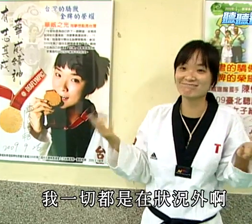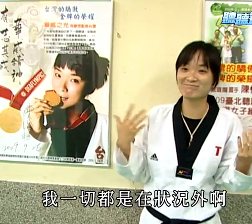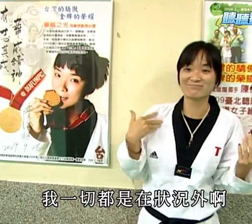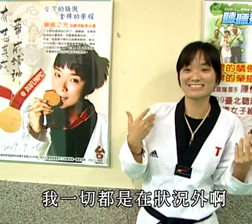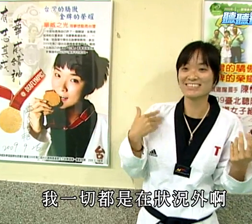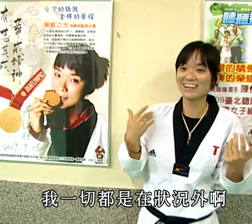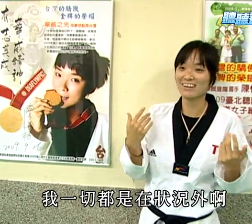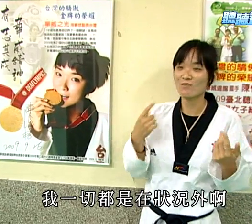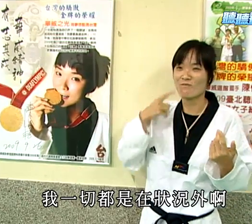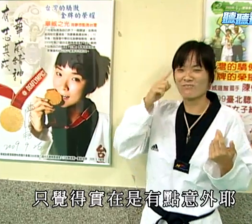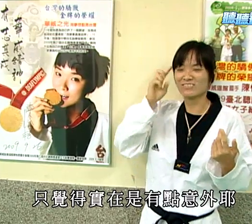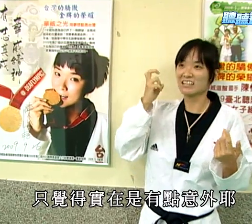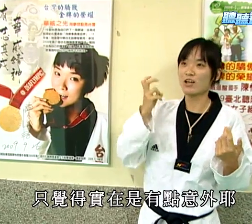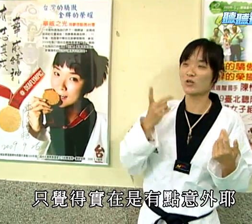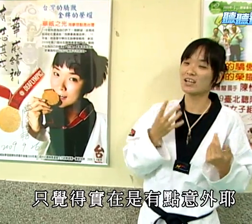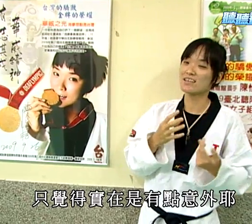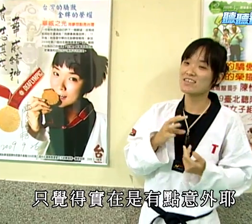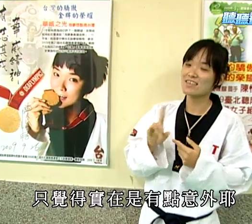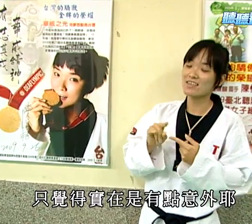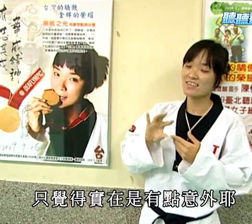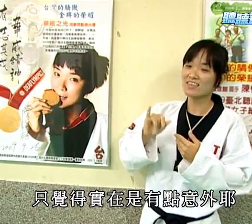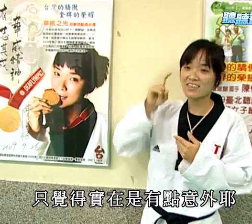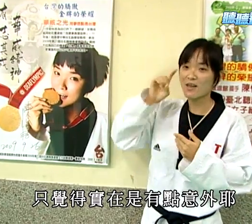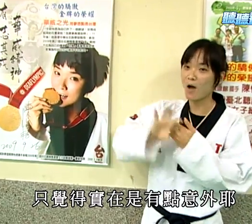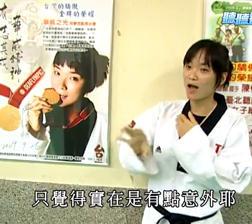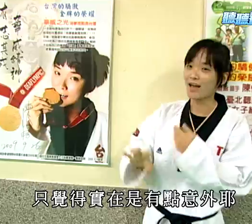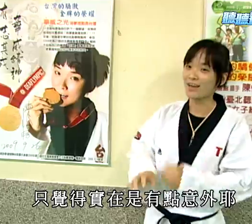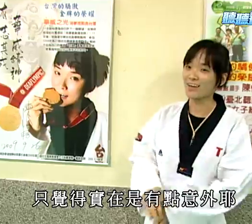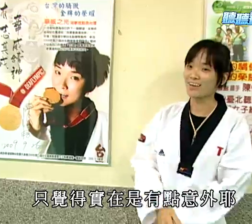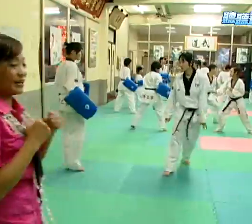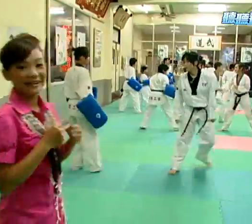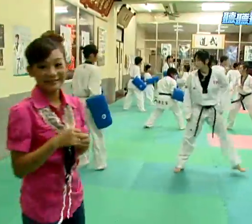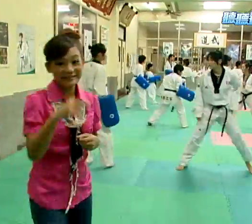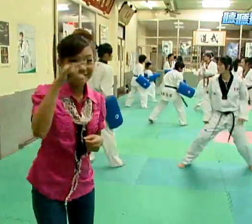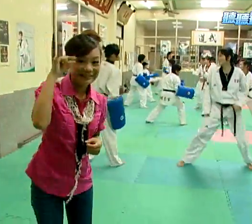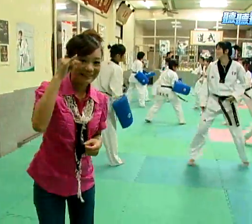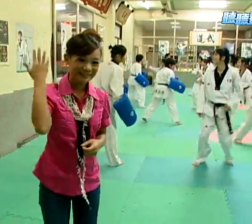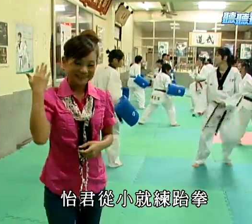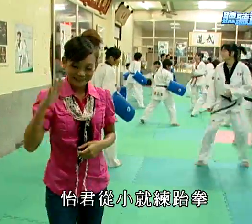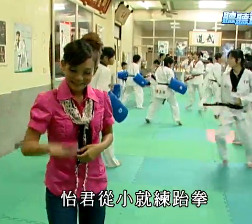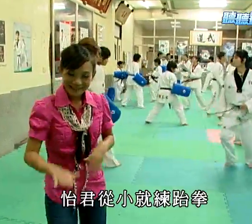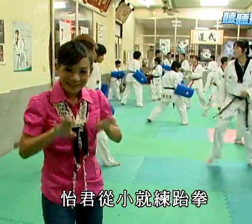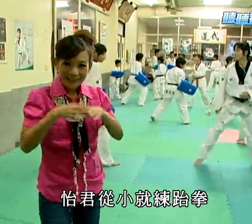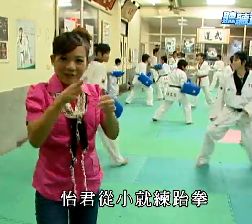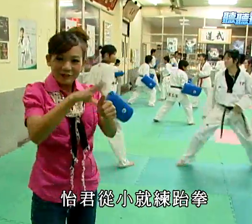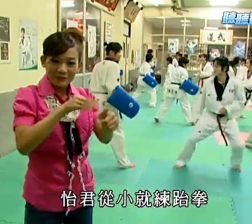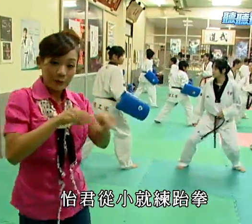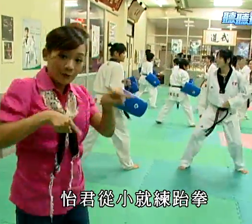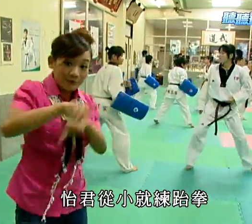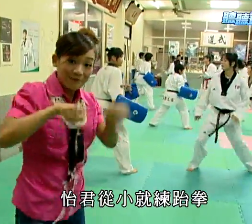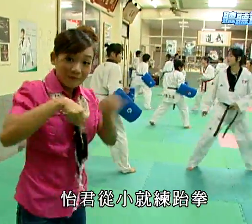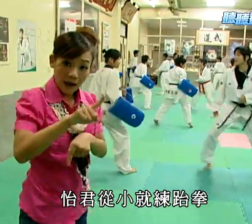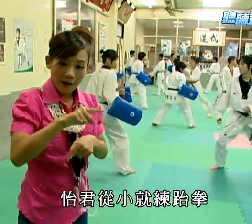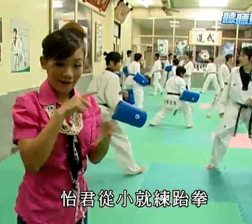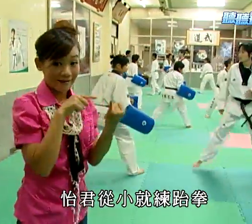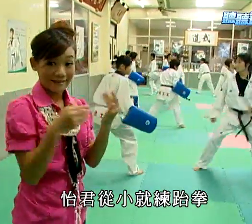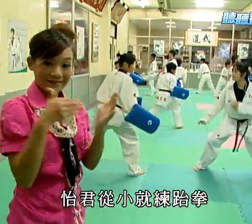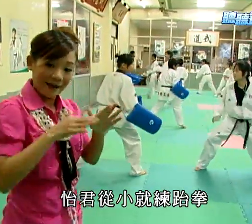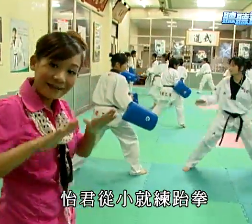况外啊，只觉得实在是有点意外。怡君从小呢就练跆拳，他